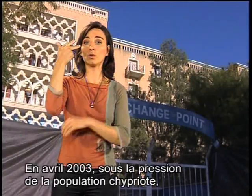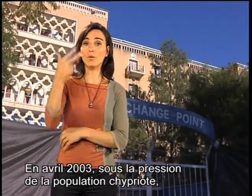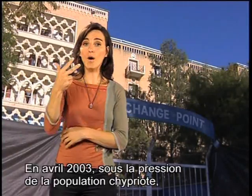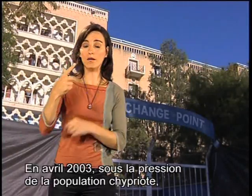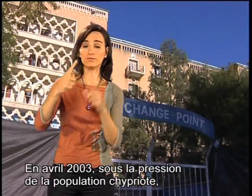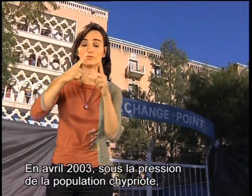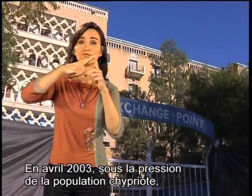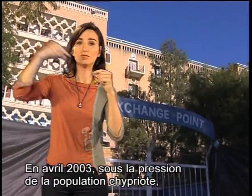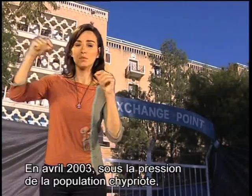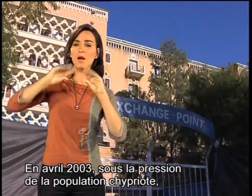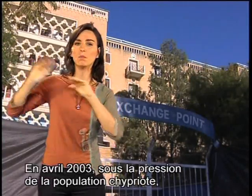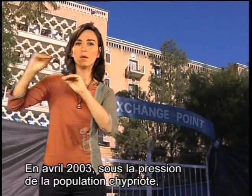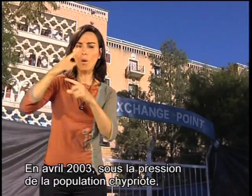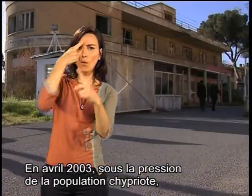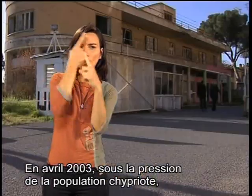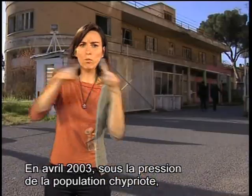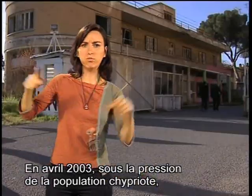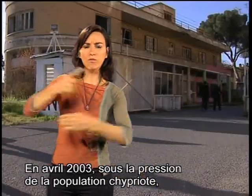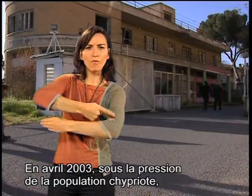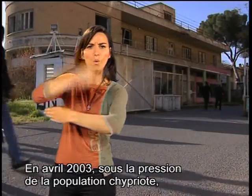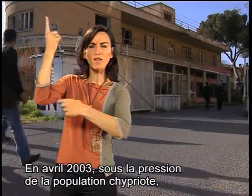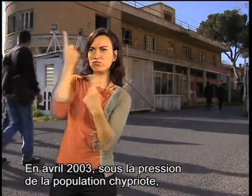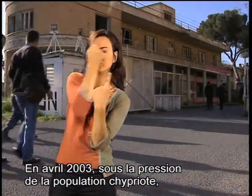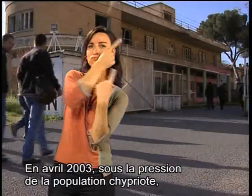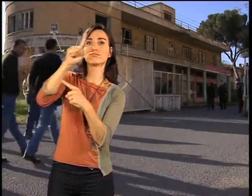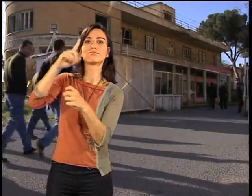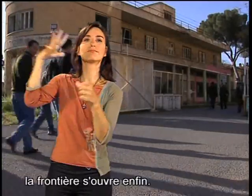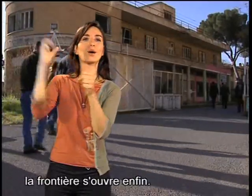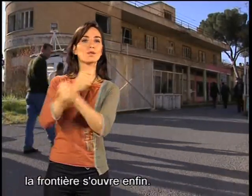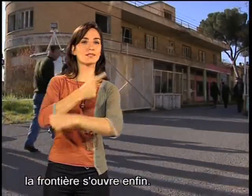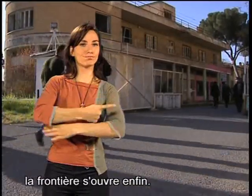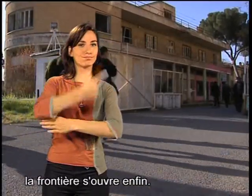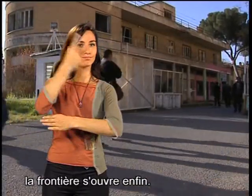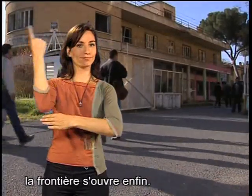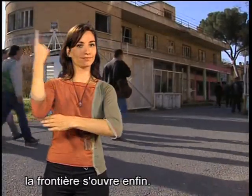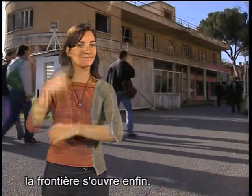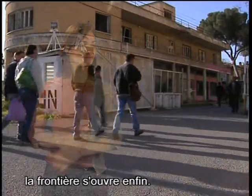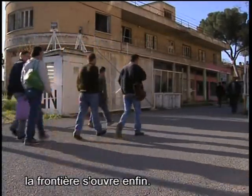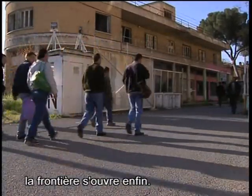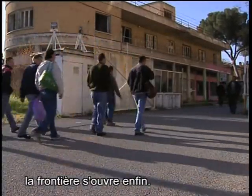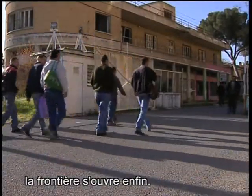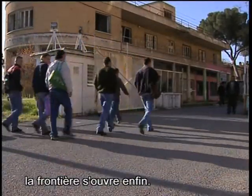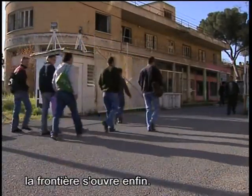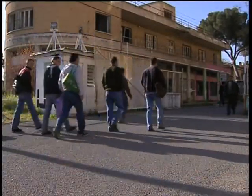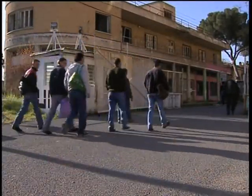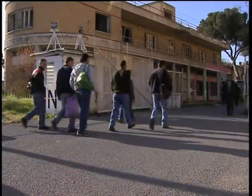En avril 2003, sous la pression de la population chypriote, la frontière s'ouvre enfin.